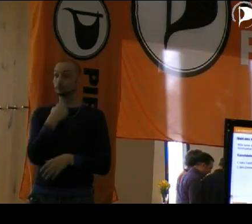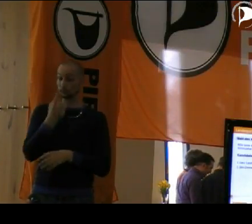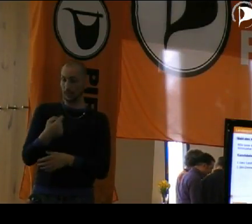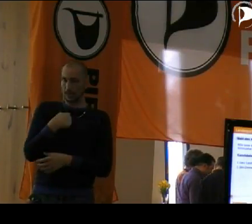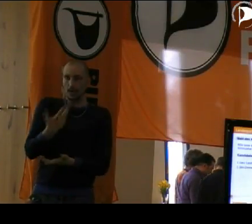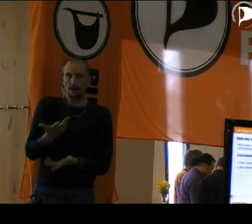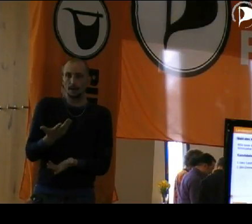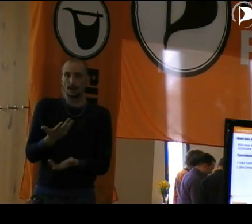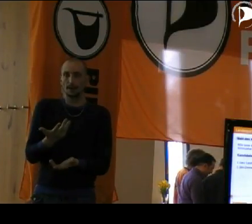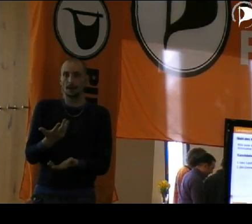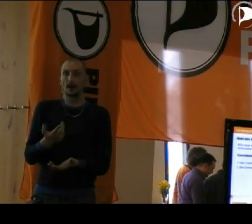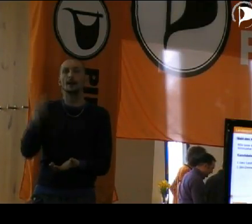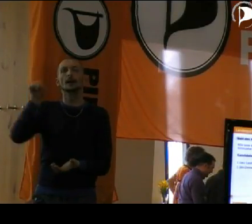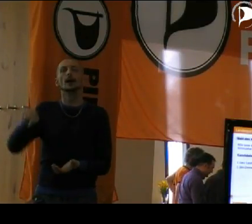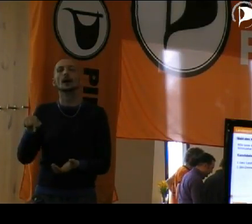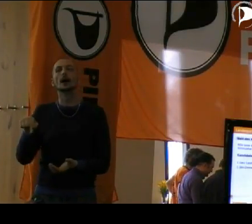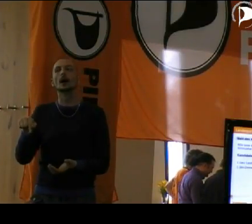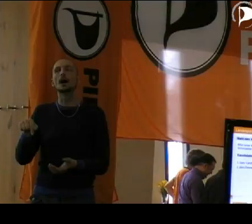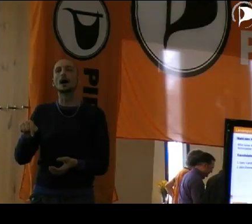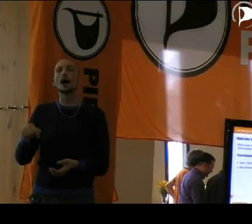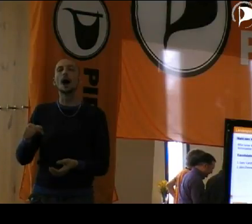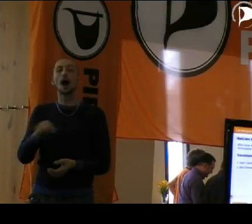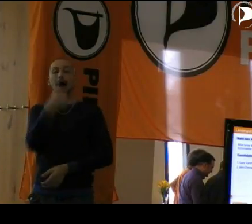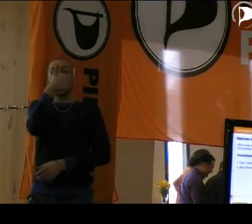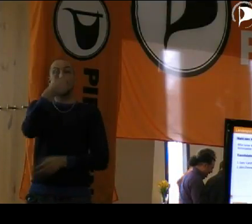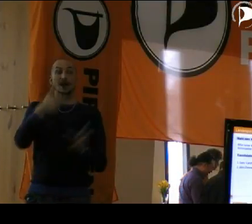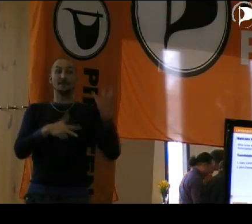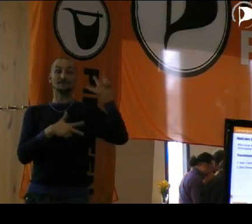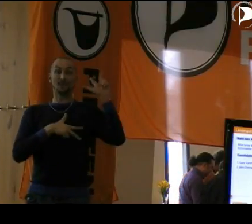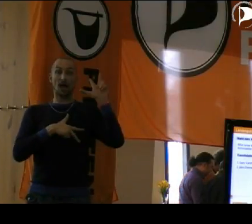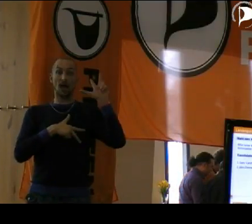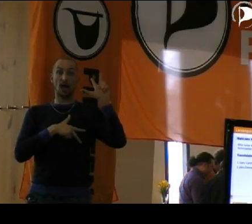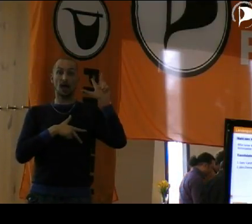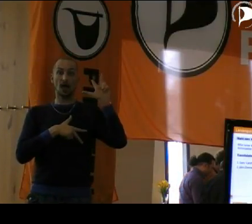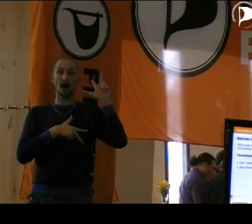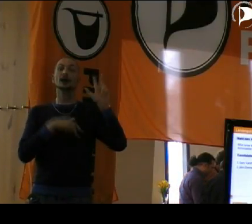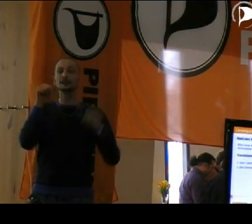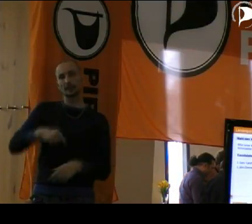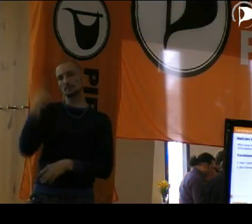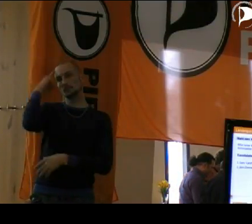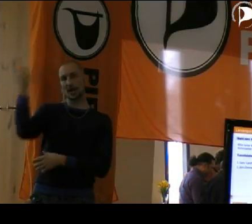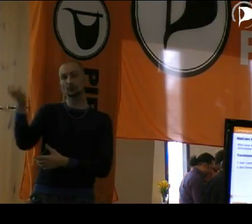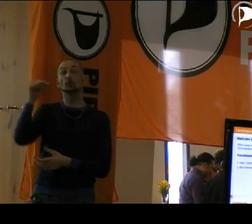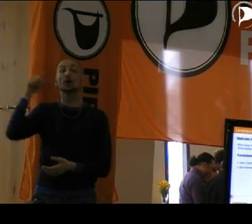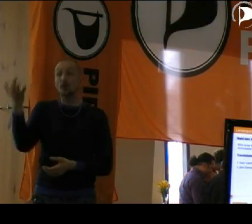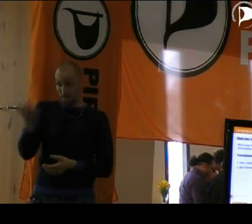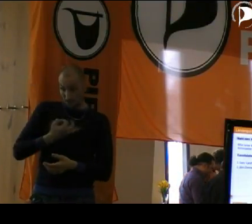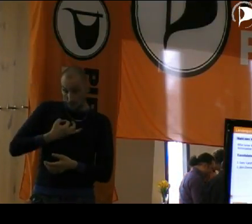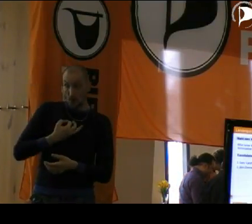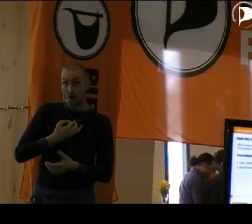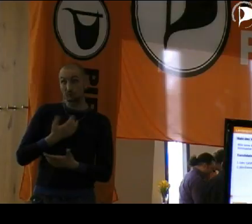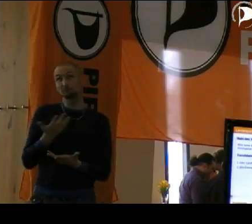ich habe quasi monopol auf die einzig wahre transparenz und auf die einzige wahre meinung für mich ist diese